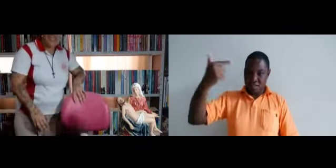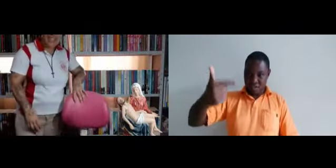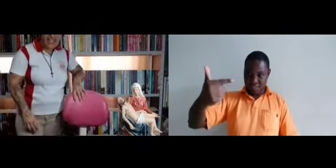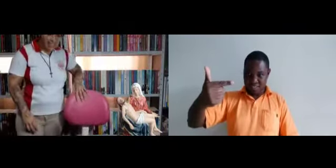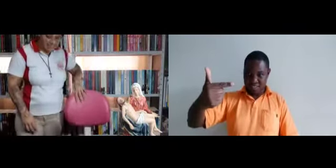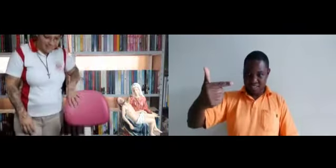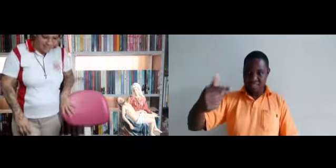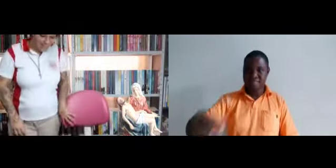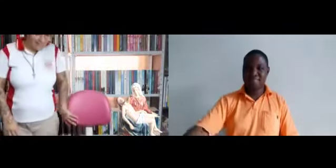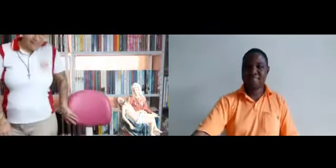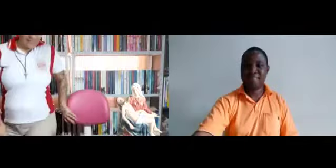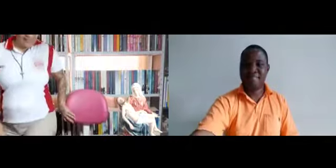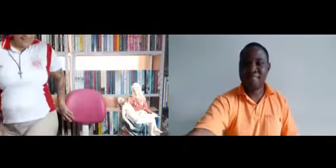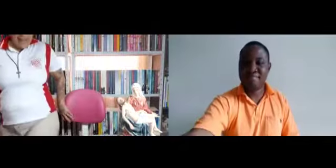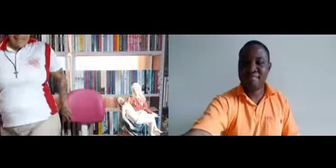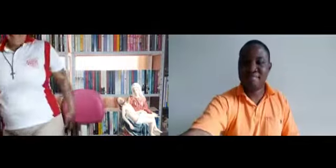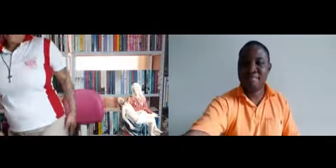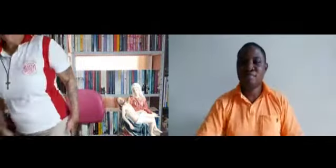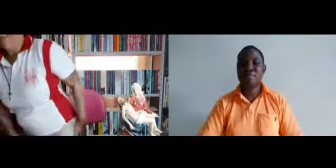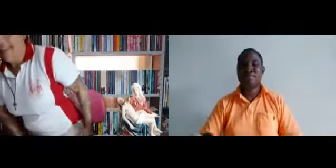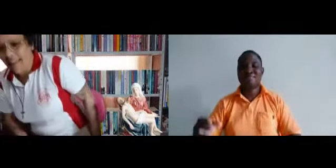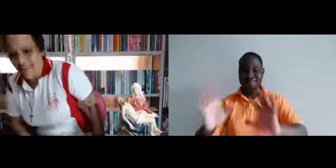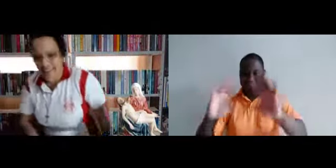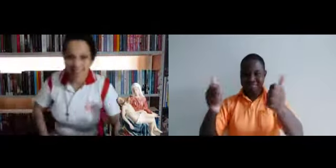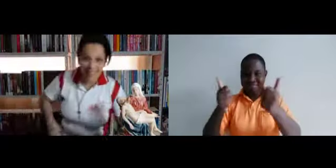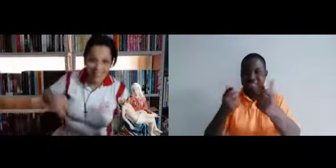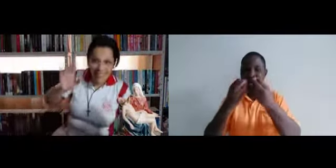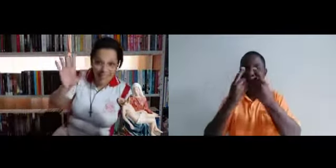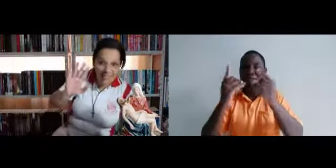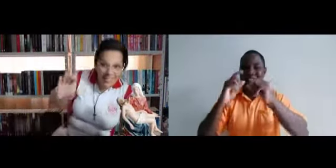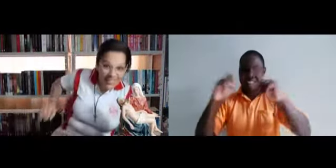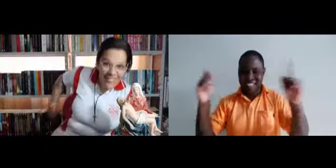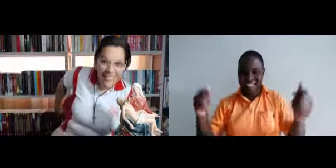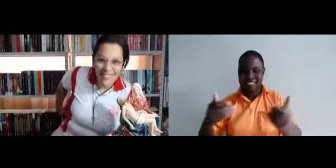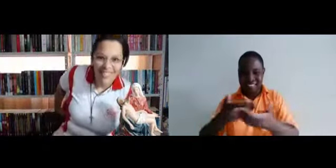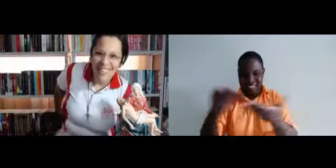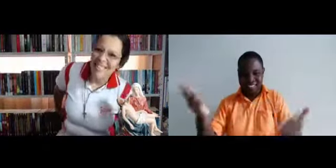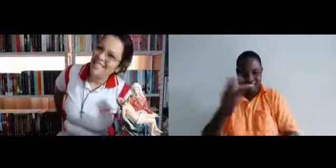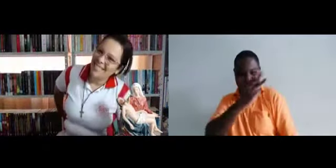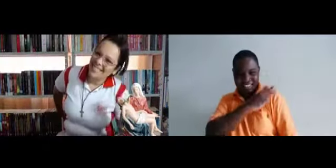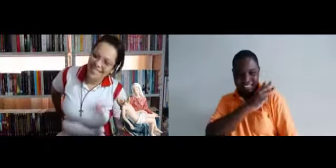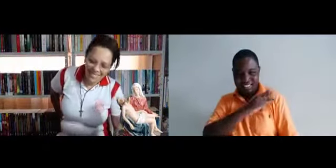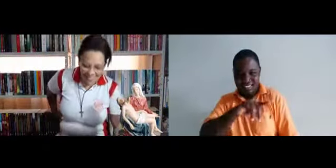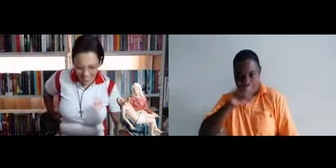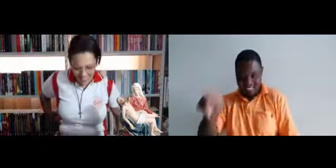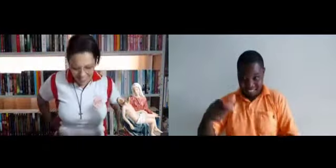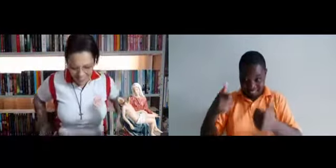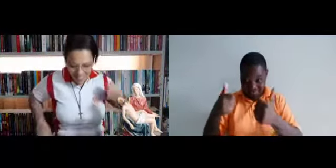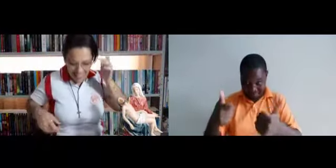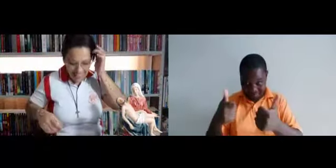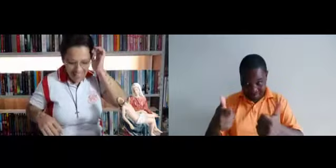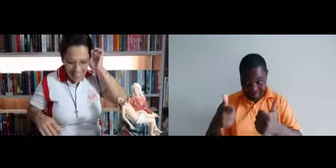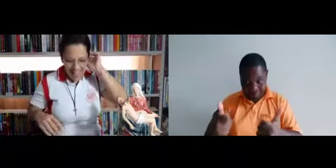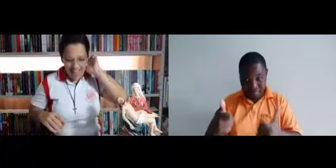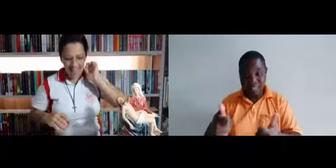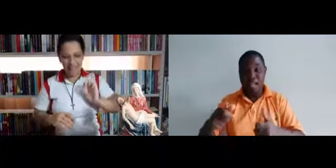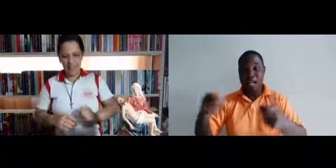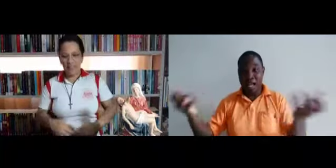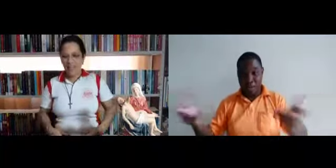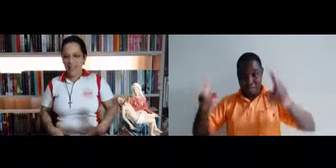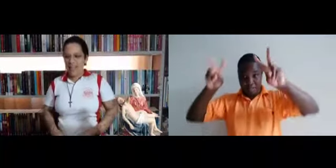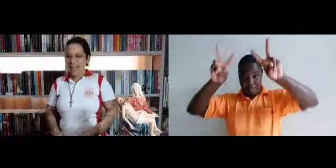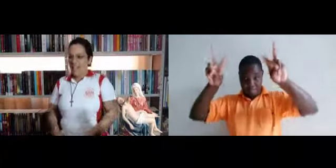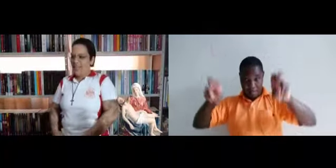Bom dia, terceiro ano, tudo bem? Vocês estão me vendo agora? Bom dia, terceiro ano, tudo bem com vocês?